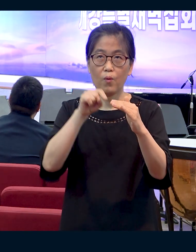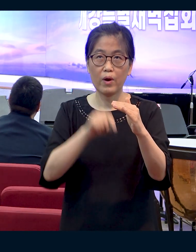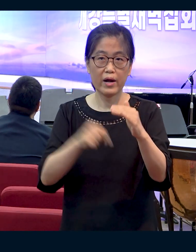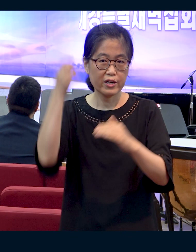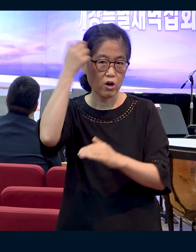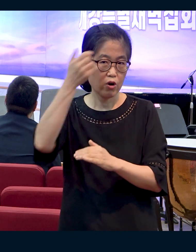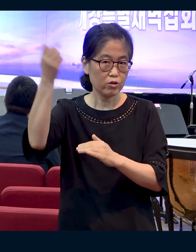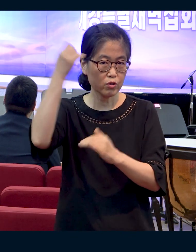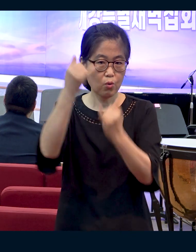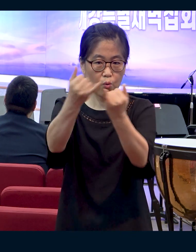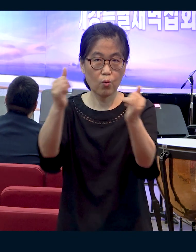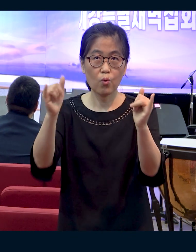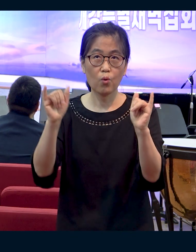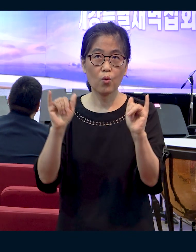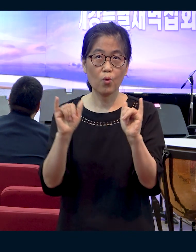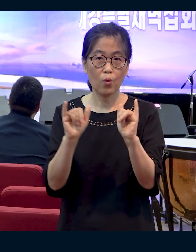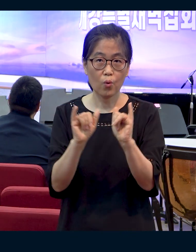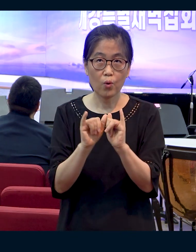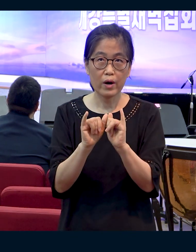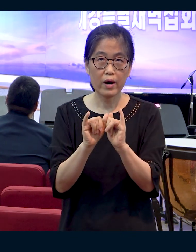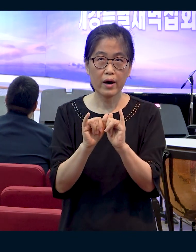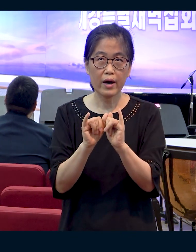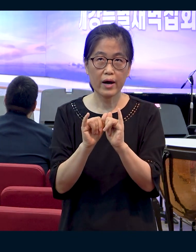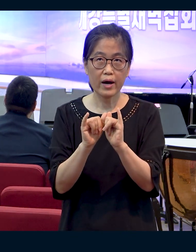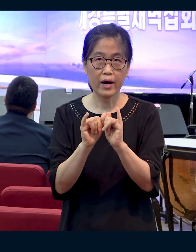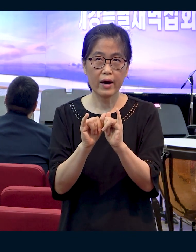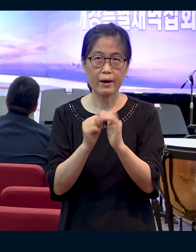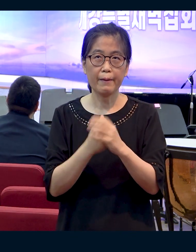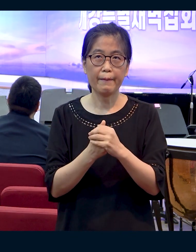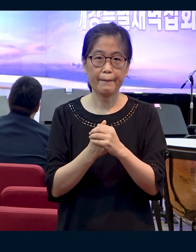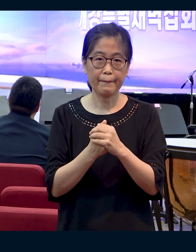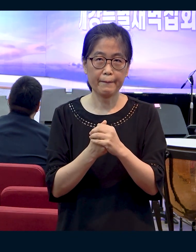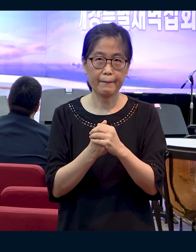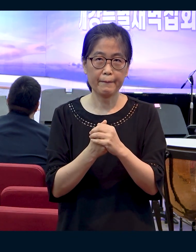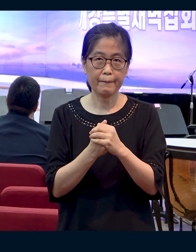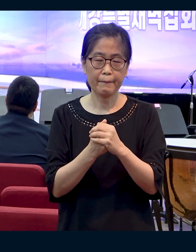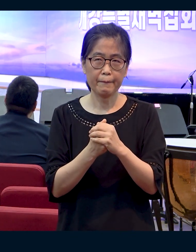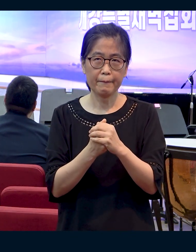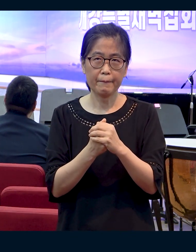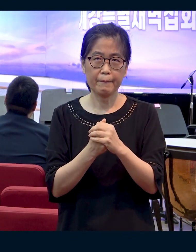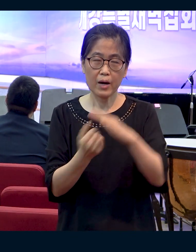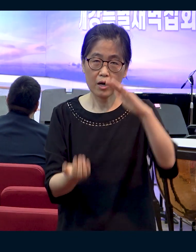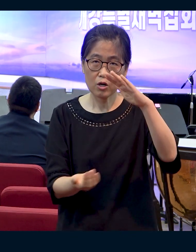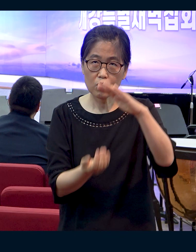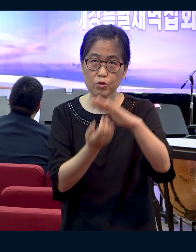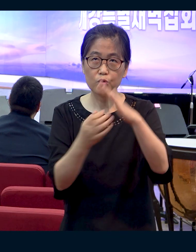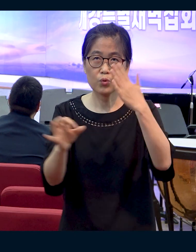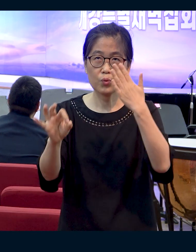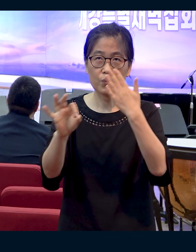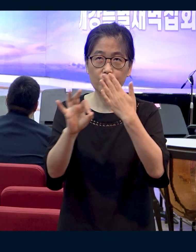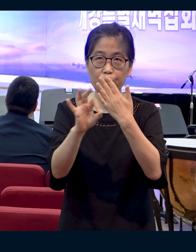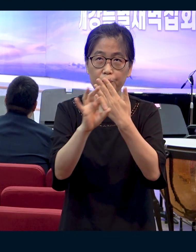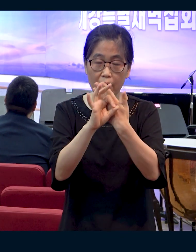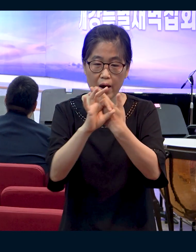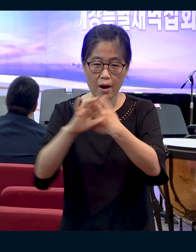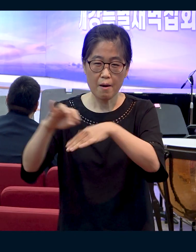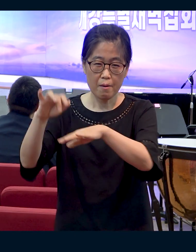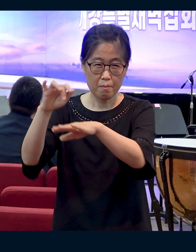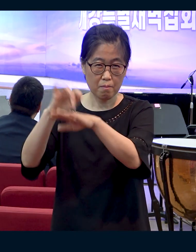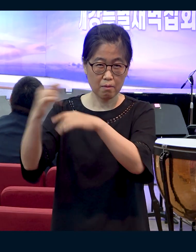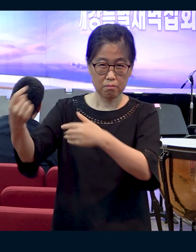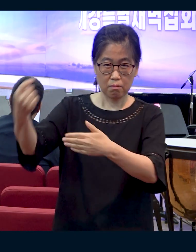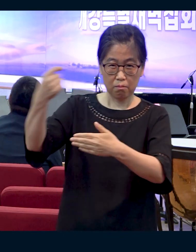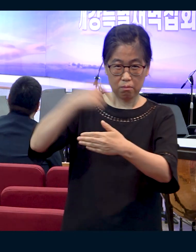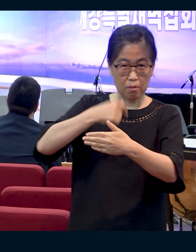영적 공격까지 받잖아요. 그놈들이, 그렇죠? 마귀가 하여간 불철주야. 지금